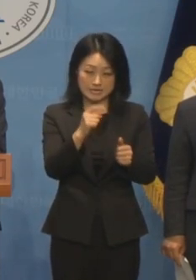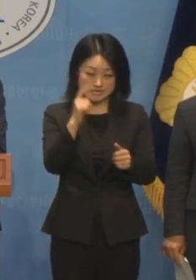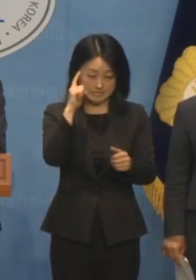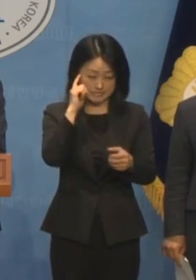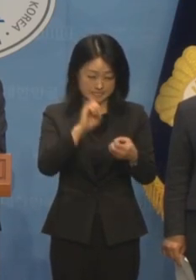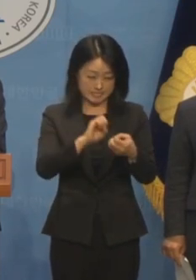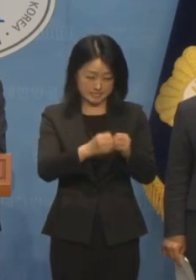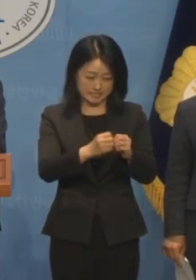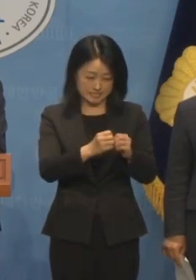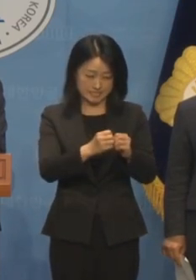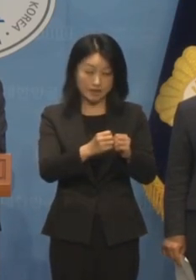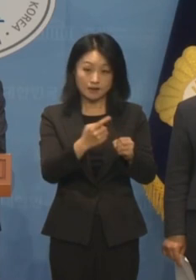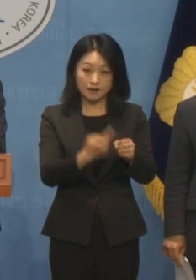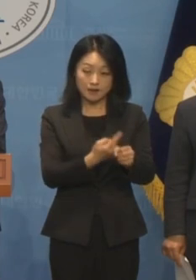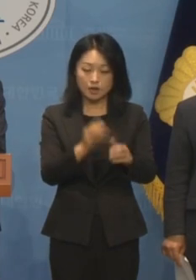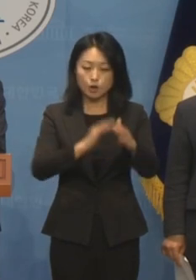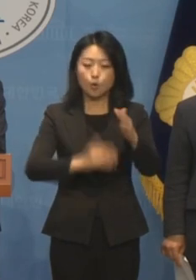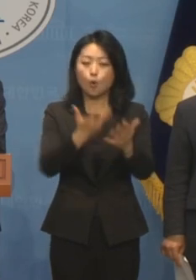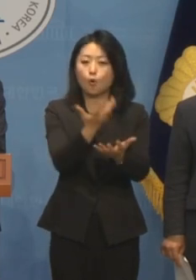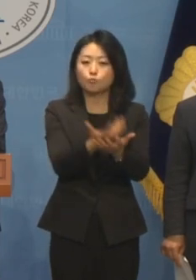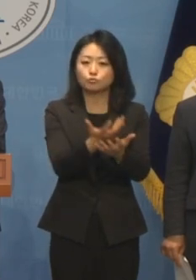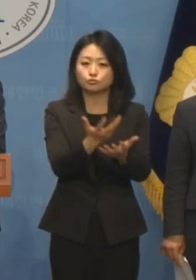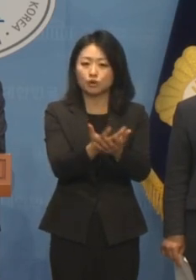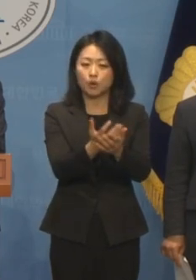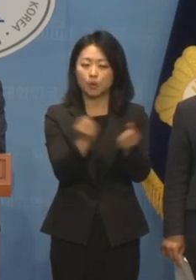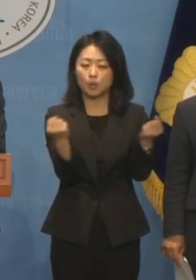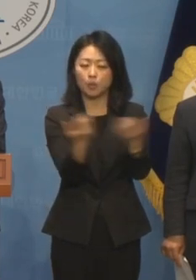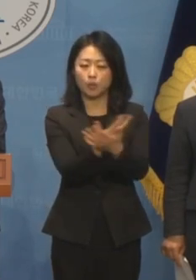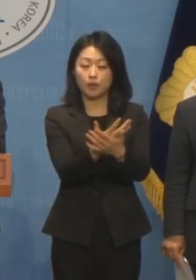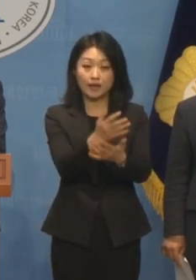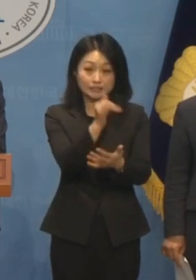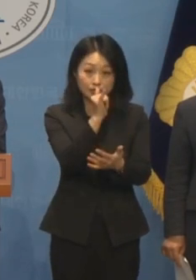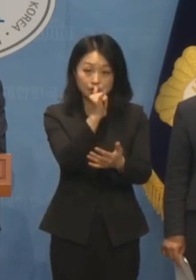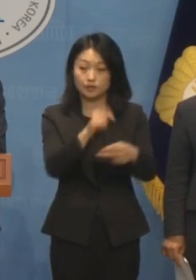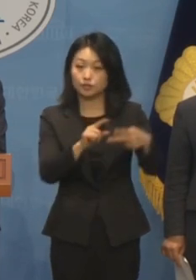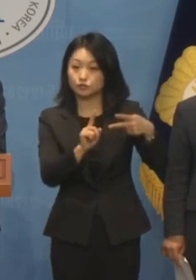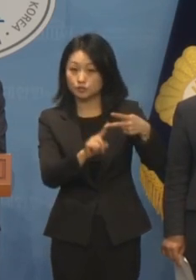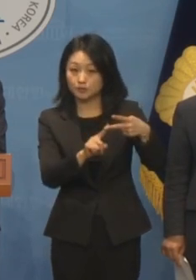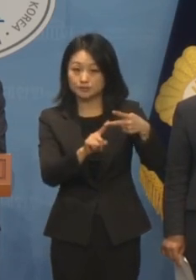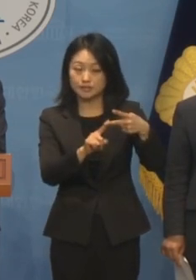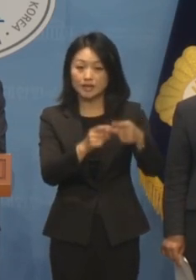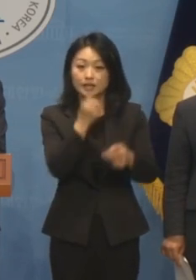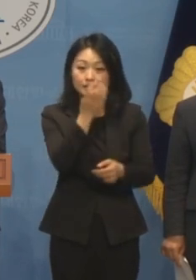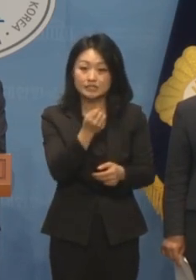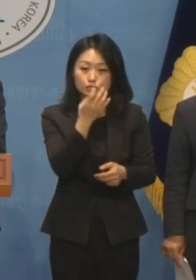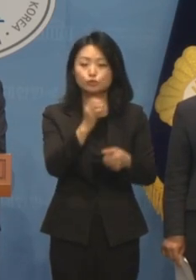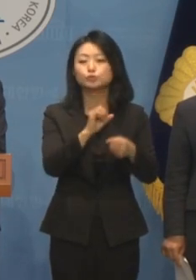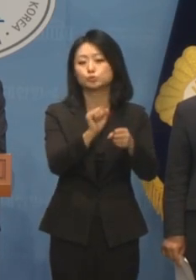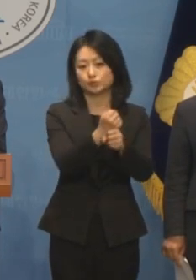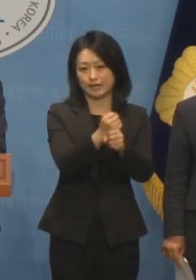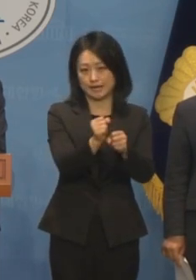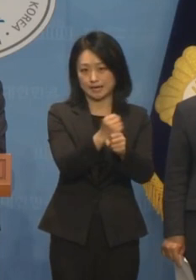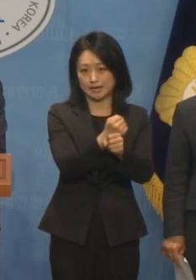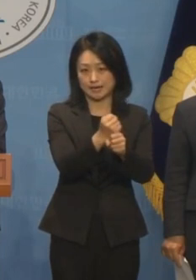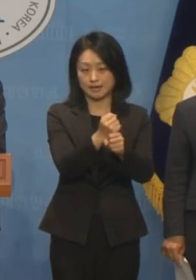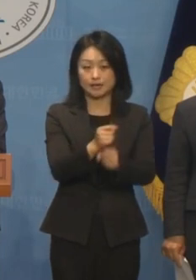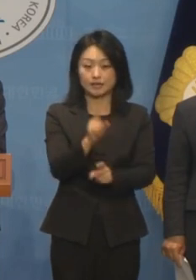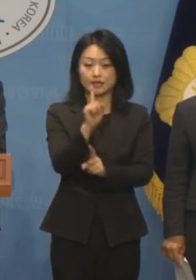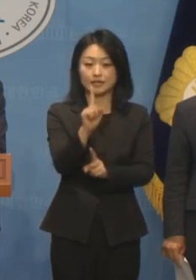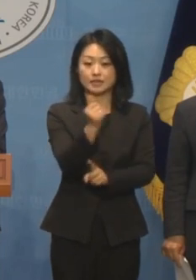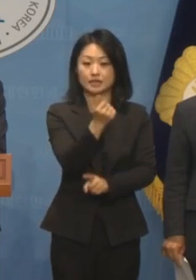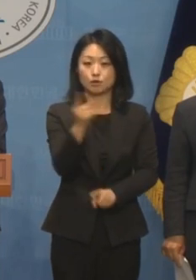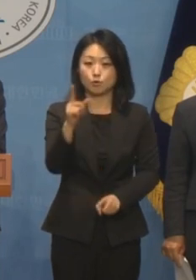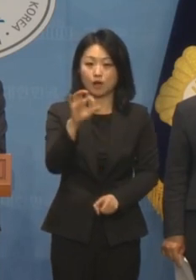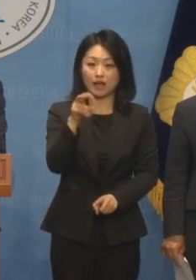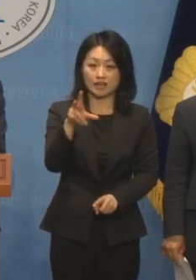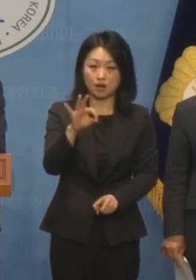위해 공문서 등을 조작한 행태입니다. 둘째, 진술 조작입니다. 이화영 부지사를